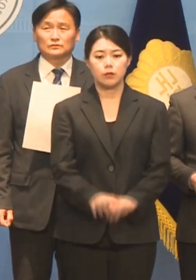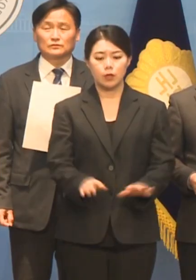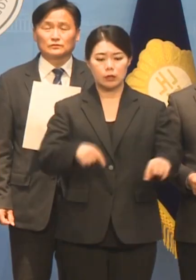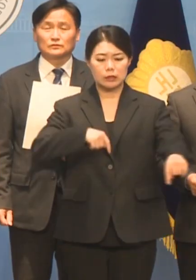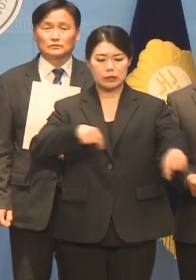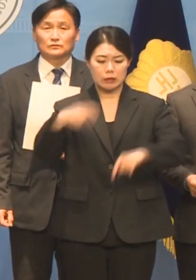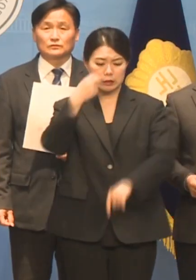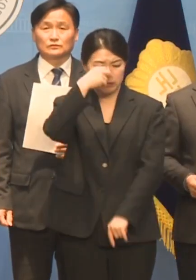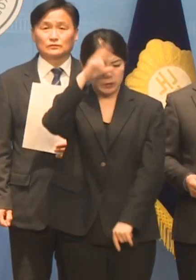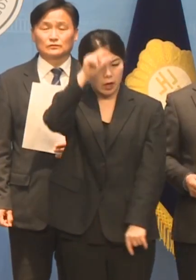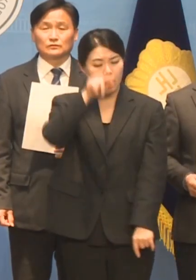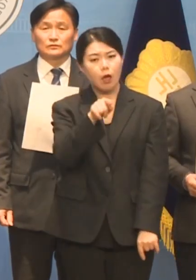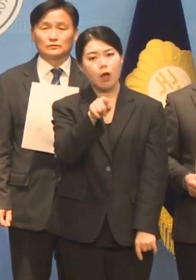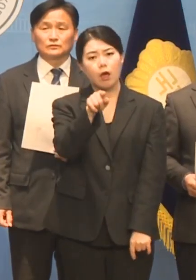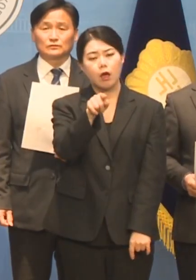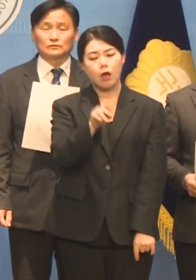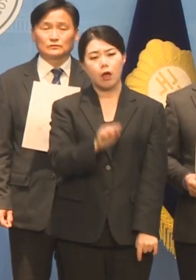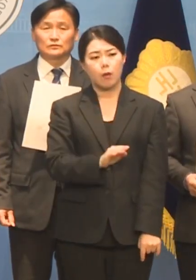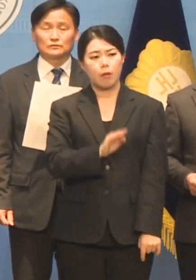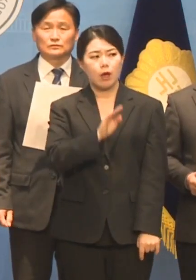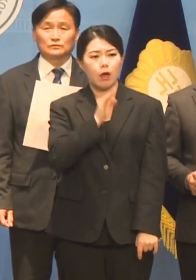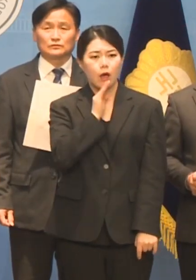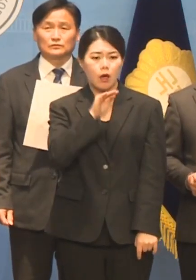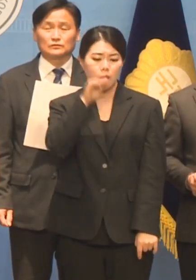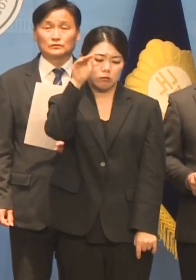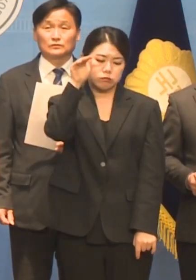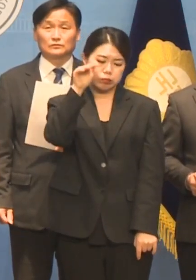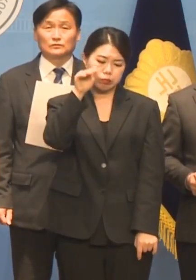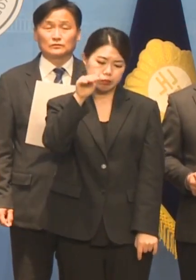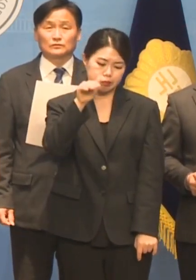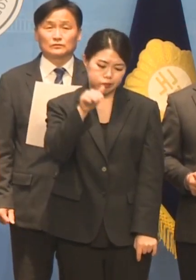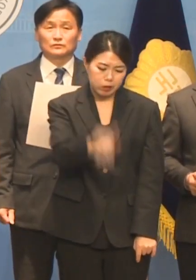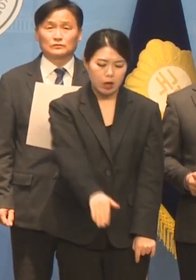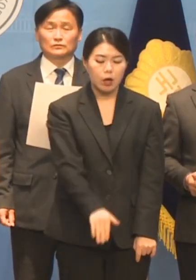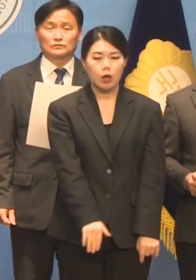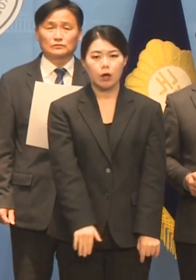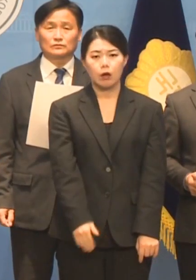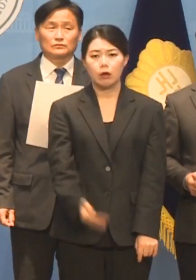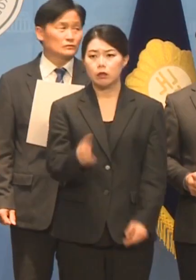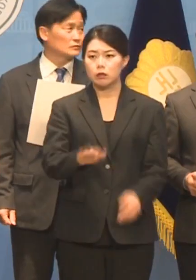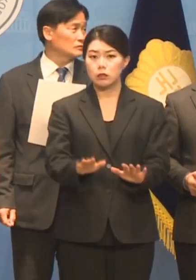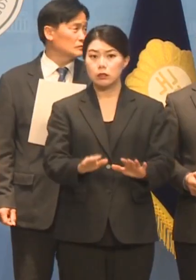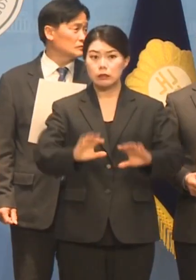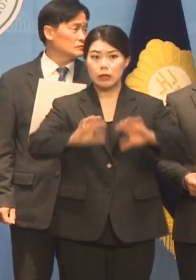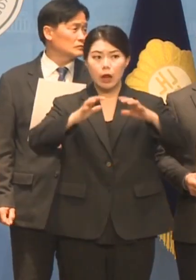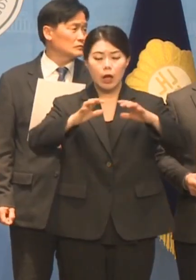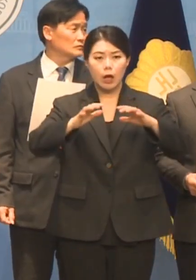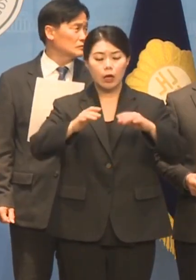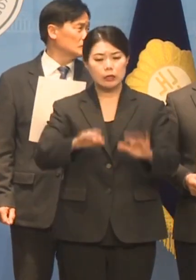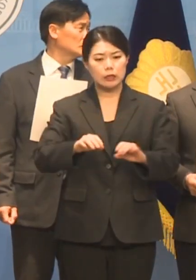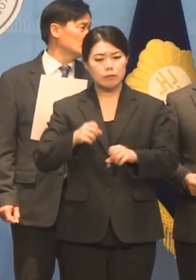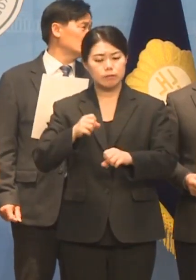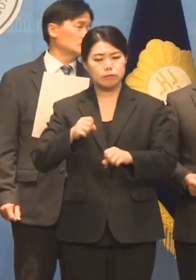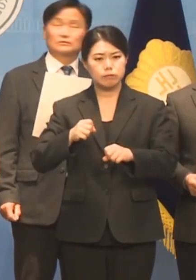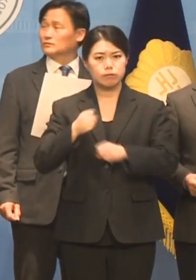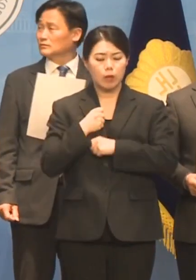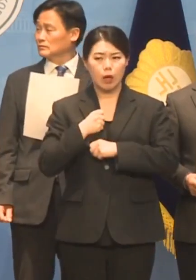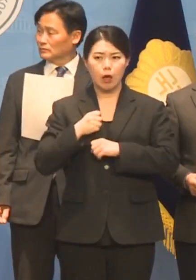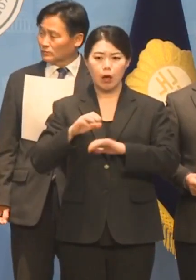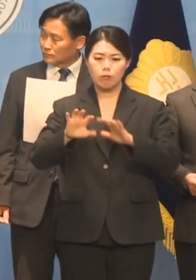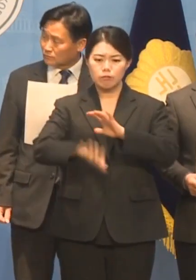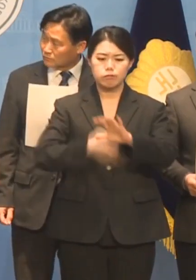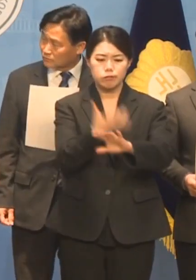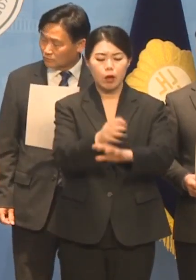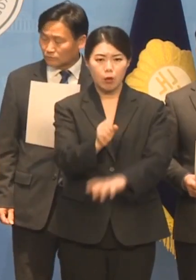정치검찰이 아무리 타락한다 하더라도 이렇게 정말 나라가 내란으로